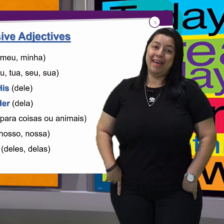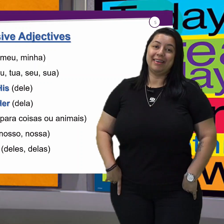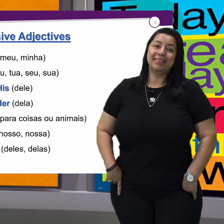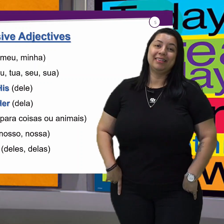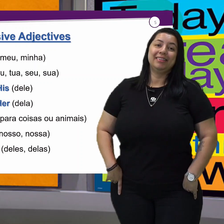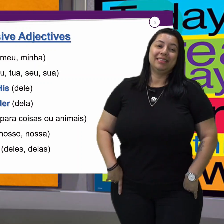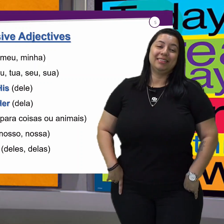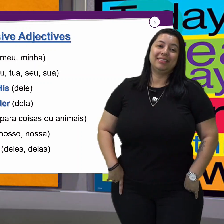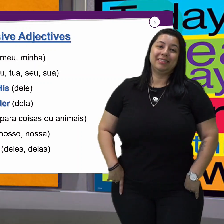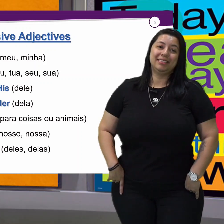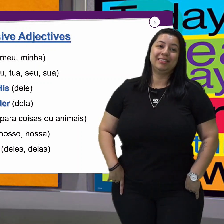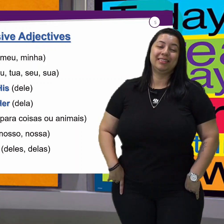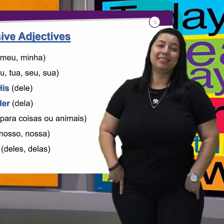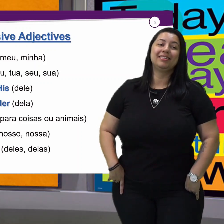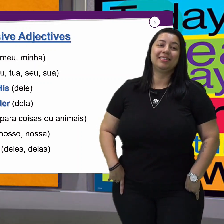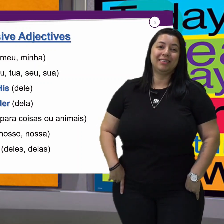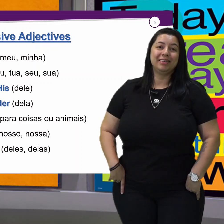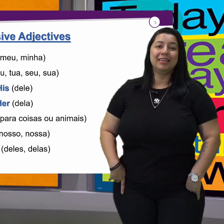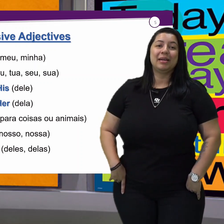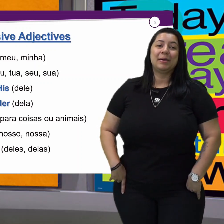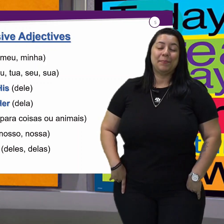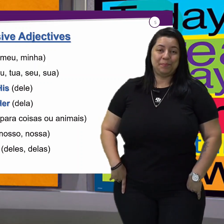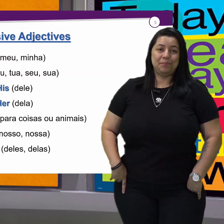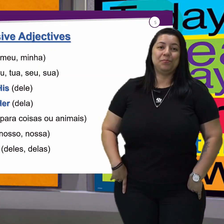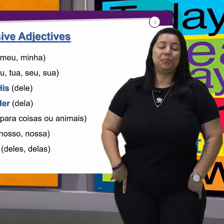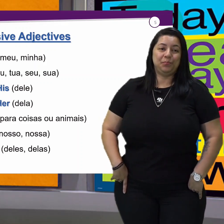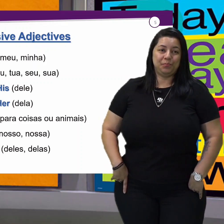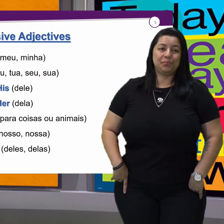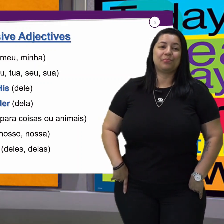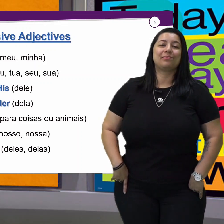esse também é aquele ele, ela, ou não